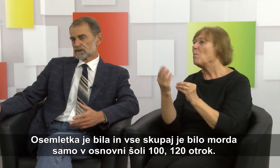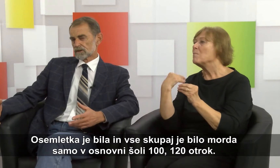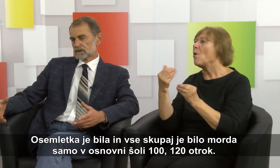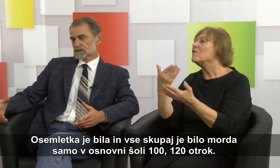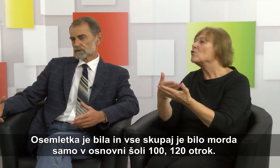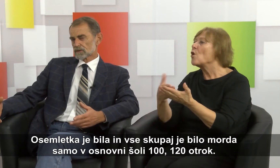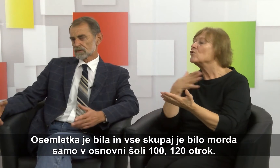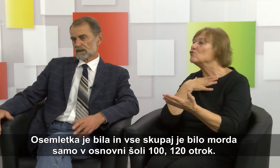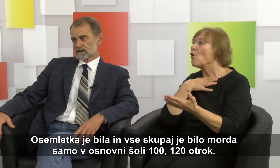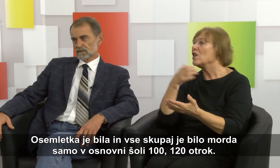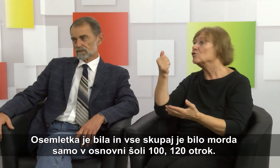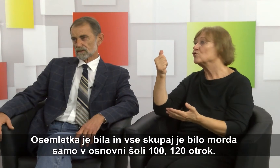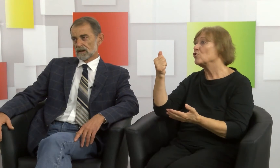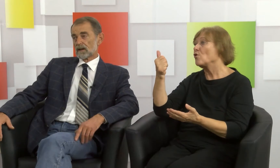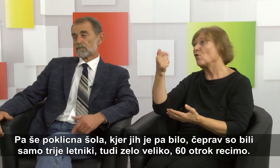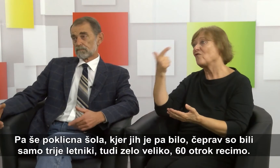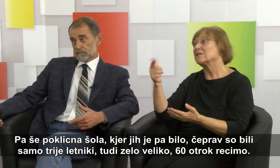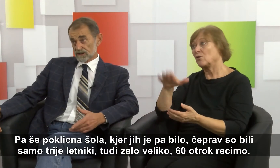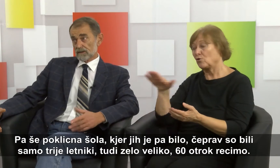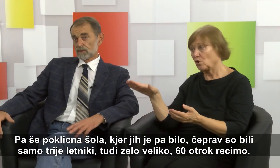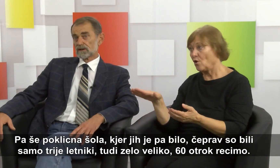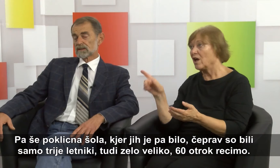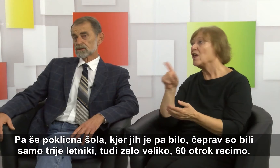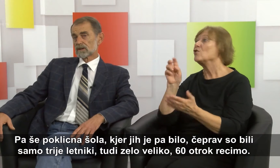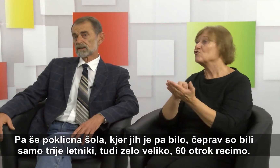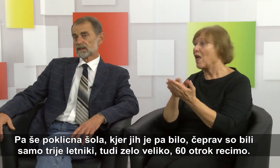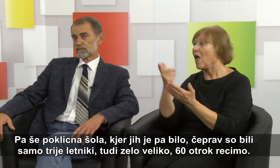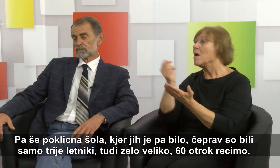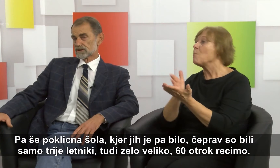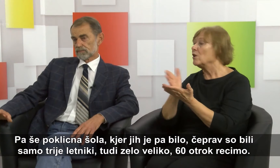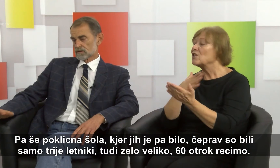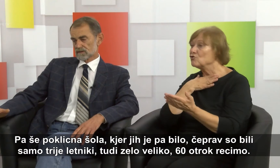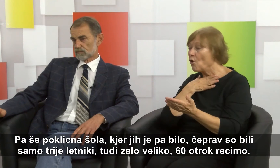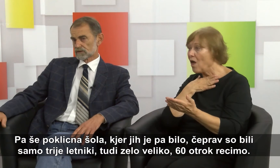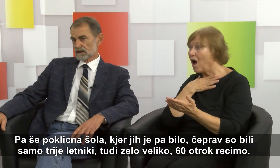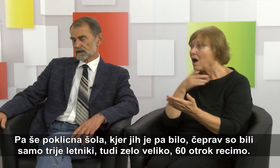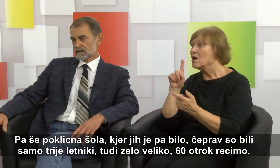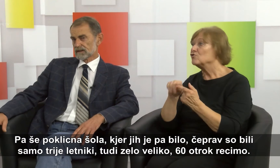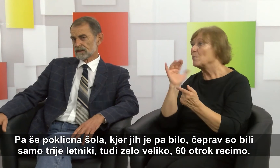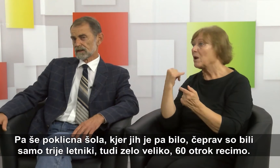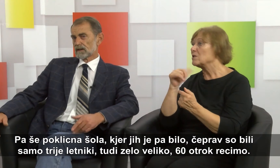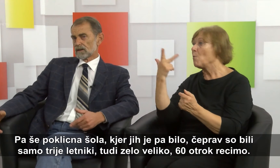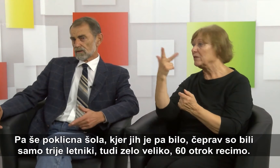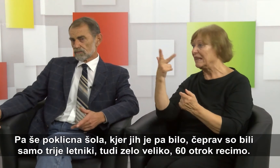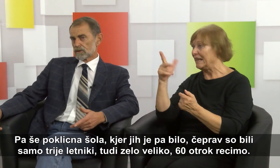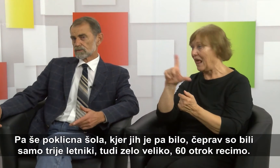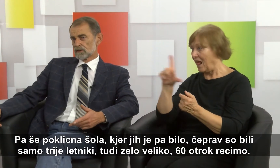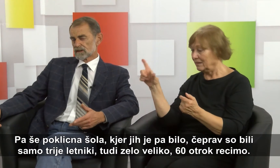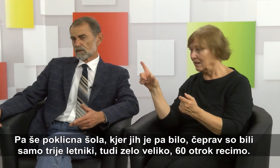šoli 100-120 otrok. Pa še poklicna šola, ker jih je bilo, pa čeprav so samo 3 letniki, bilo tudi zelo